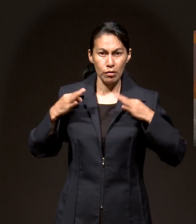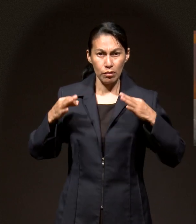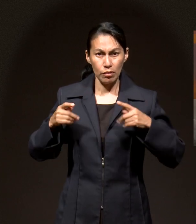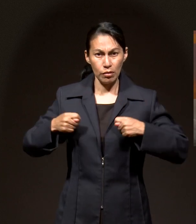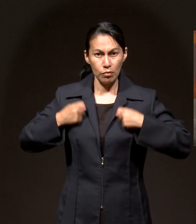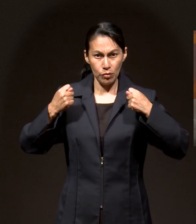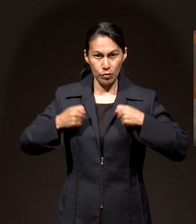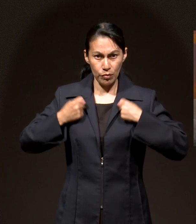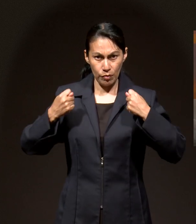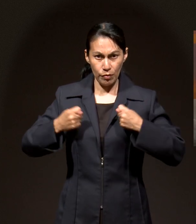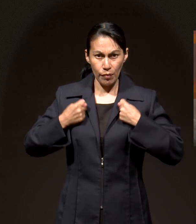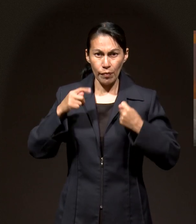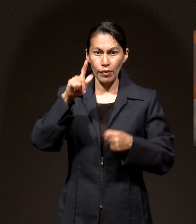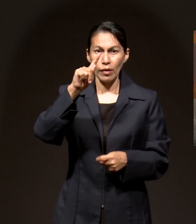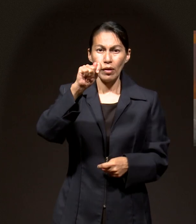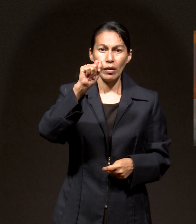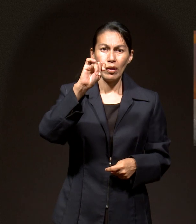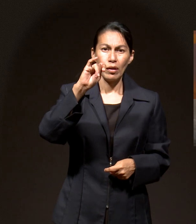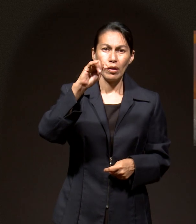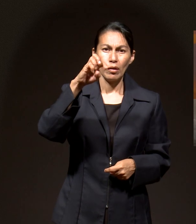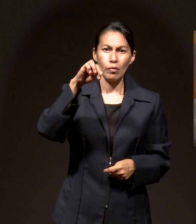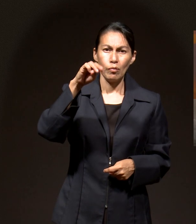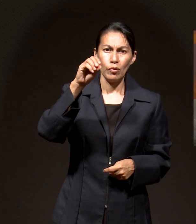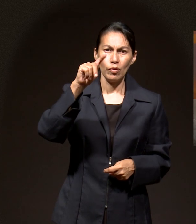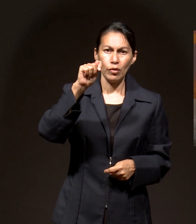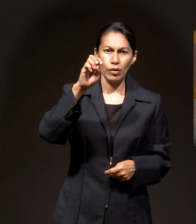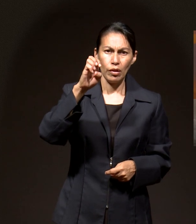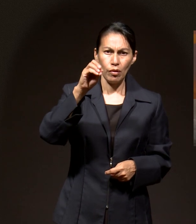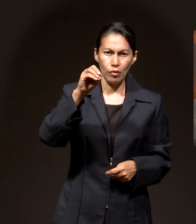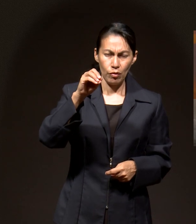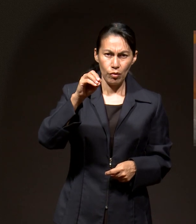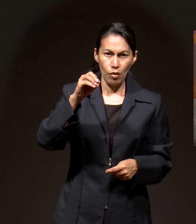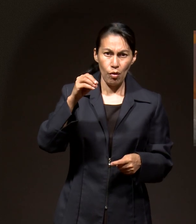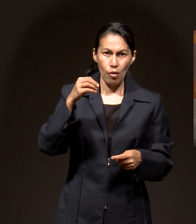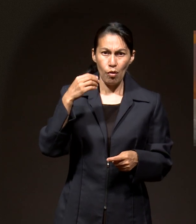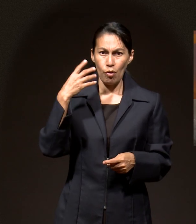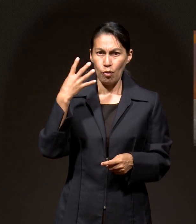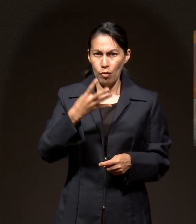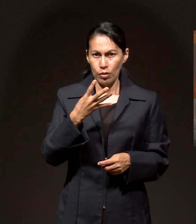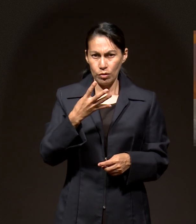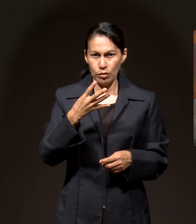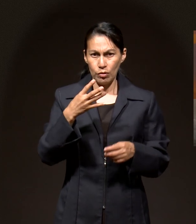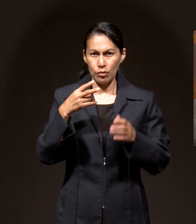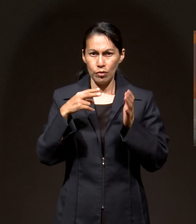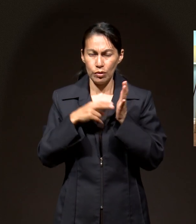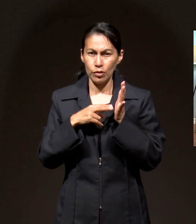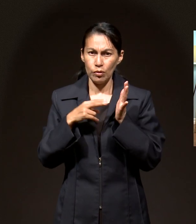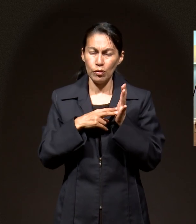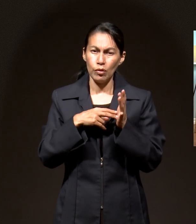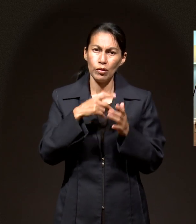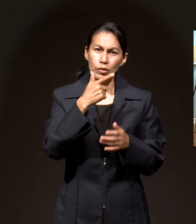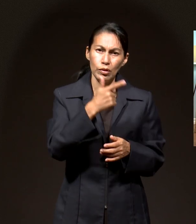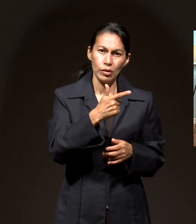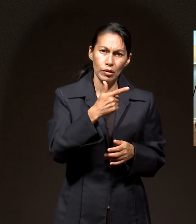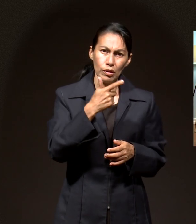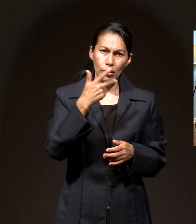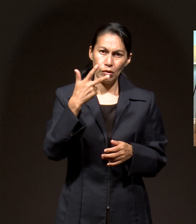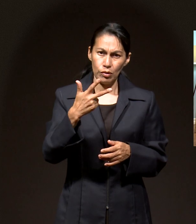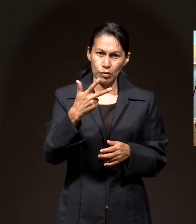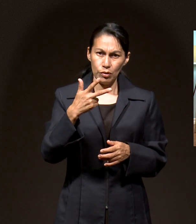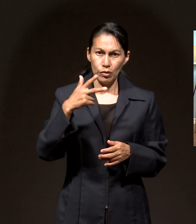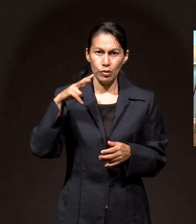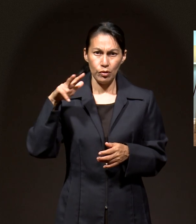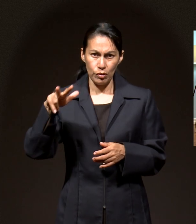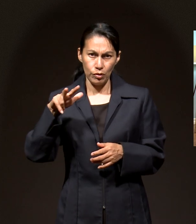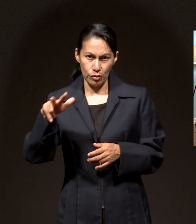2 de Timoteo en el capítulo 4. 2 de Timoteo 4, versículos 7, 8